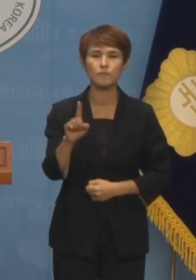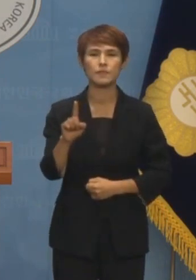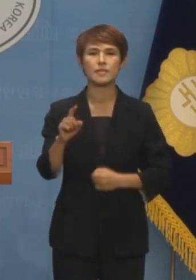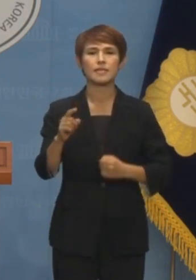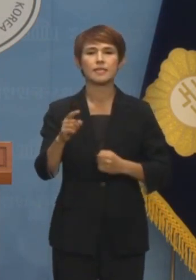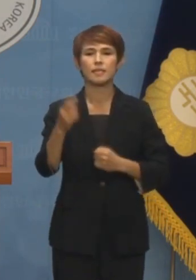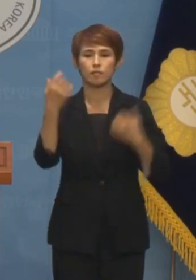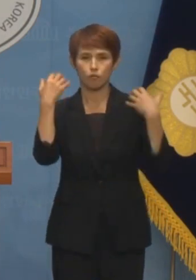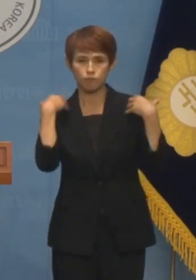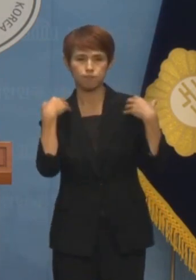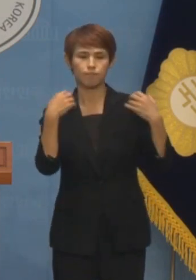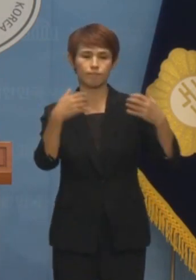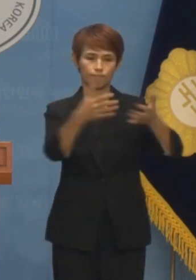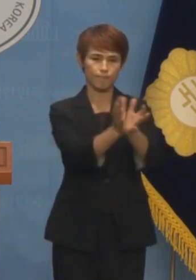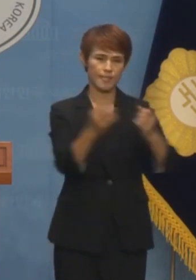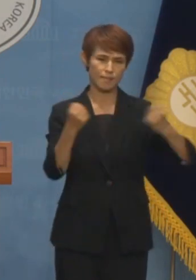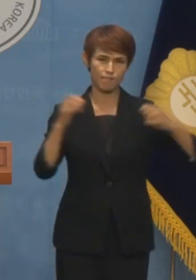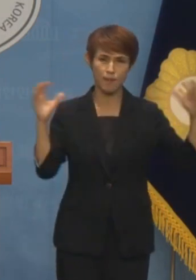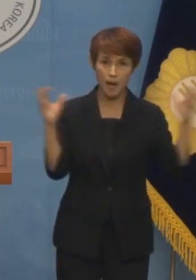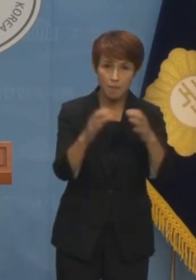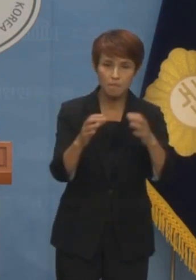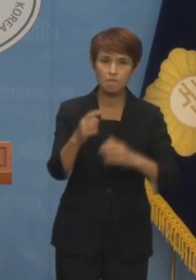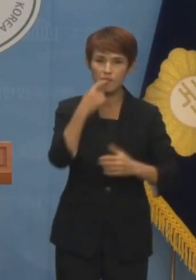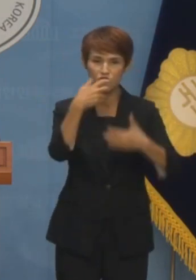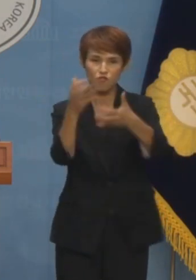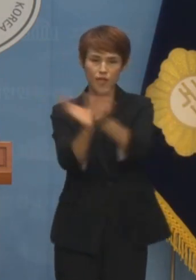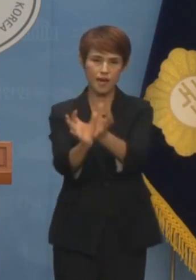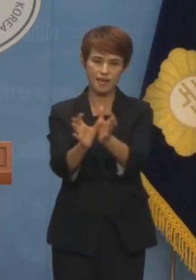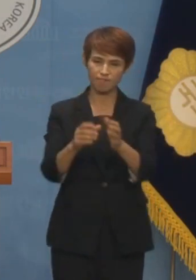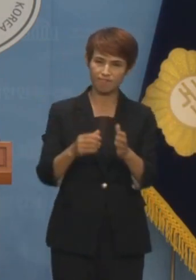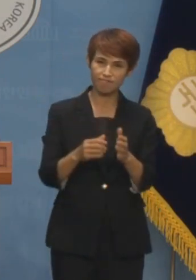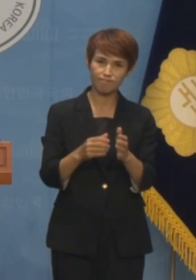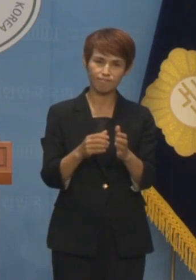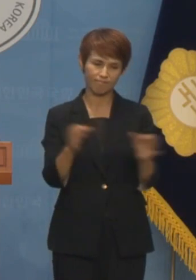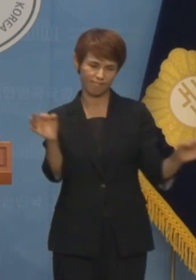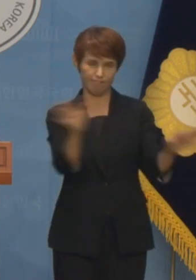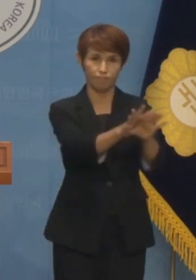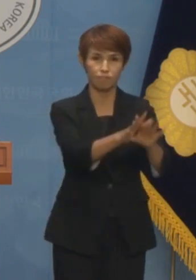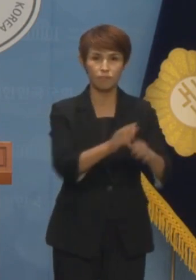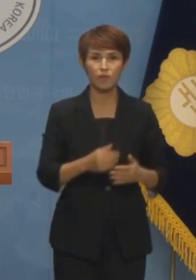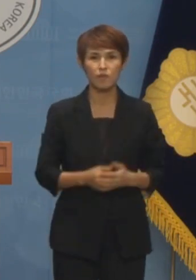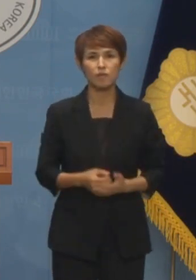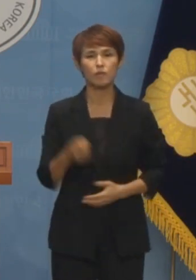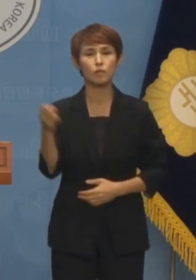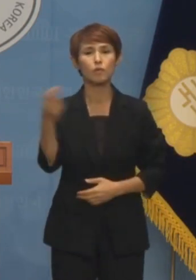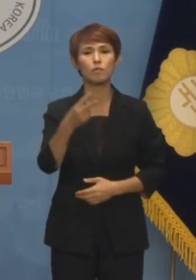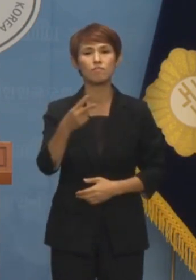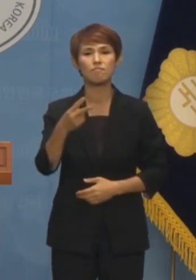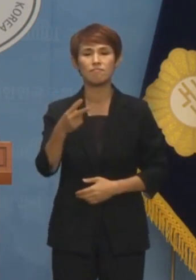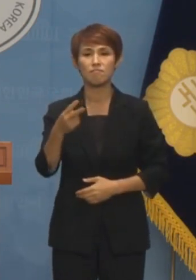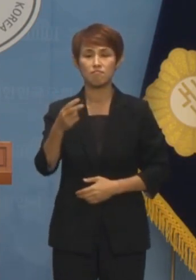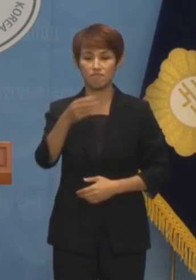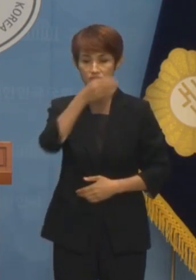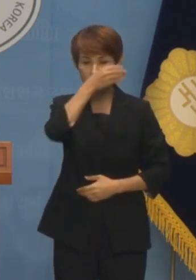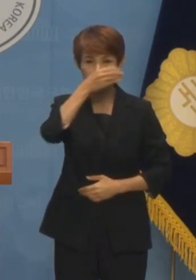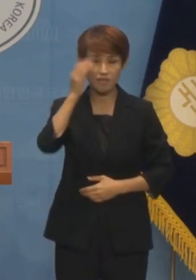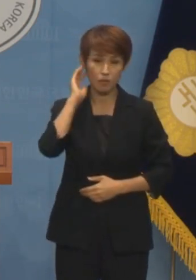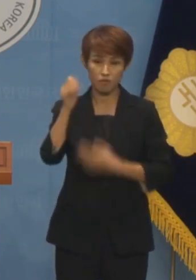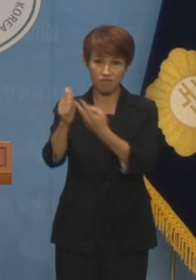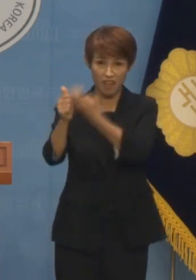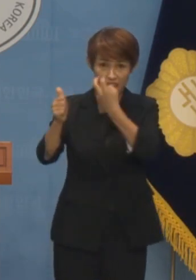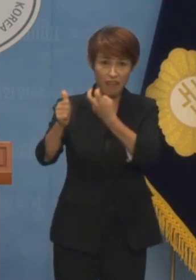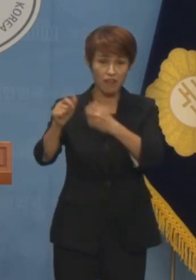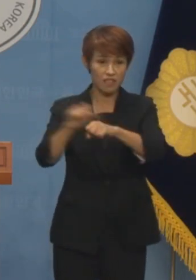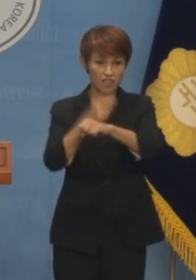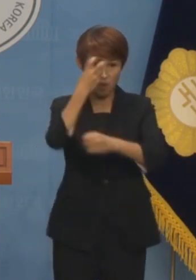되어 가증스러운 민주당을 박살내고 감히 탄핵과 특검이라는 망동을 지어버려야